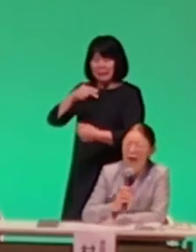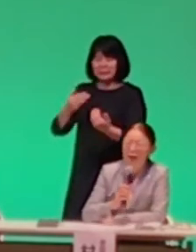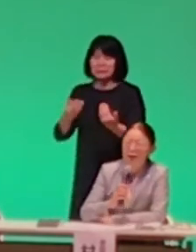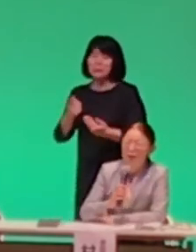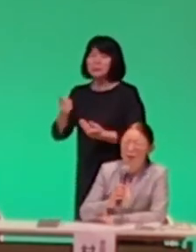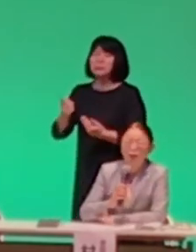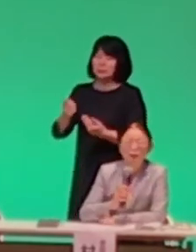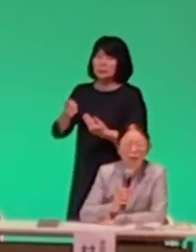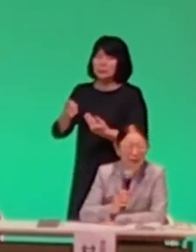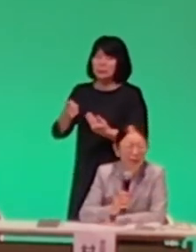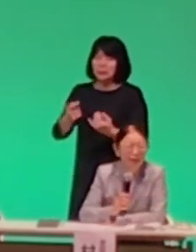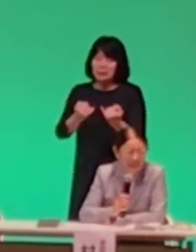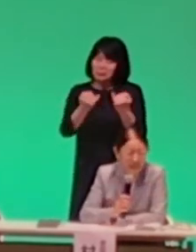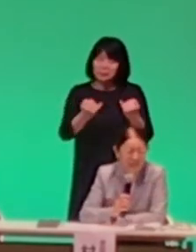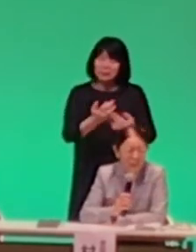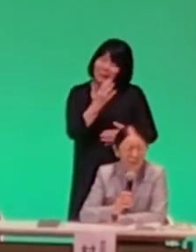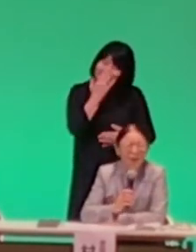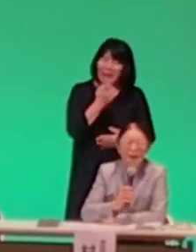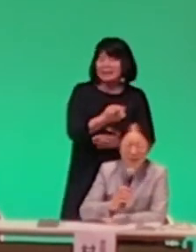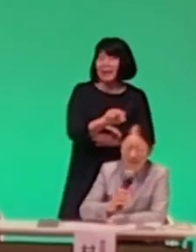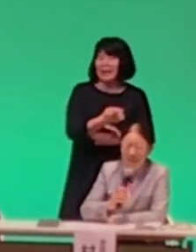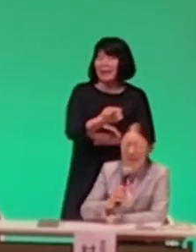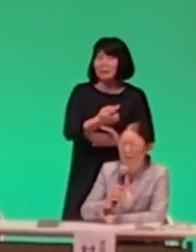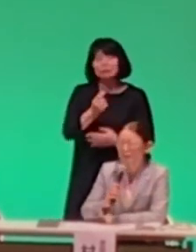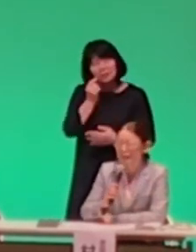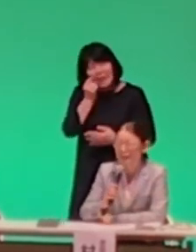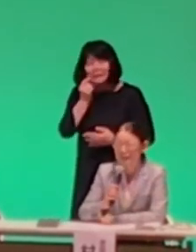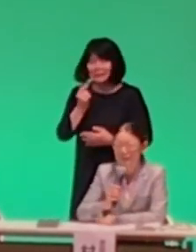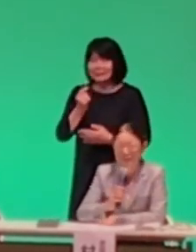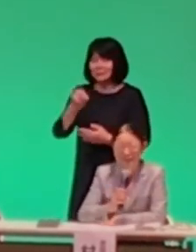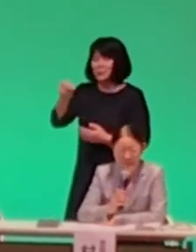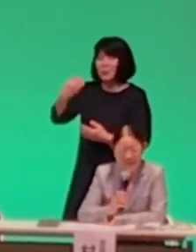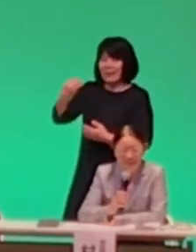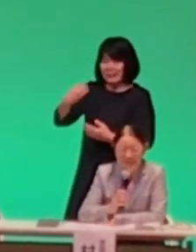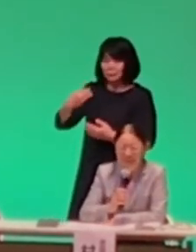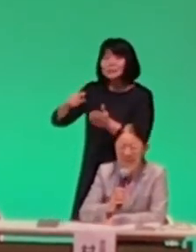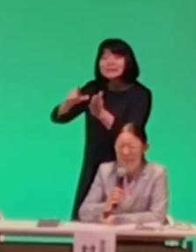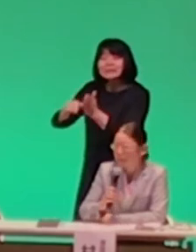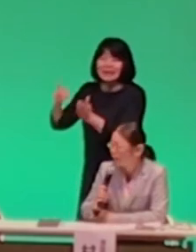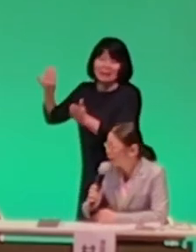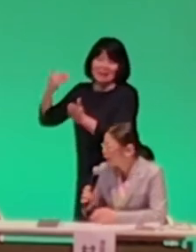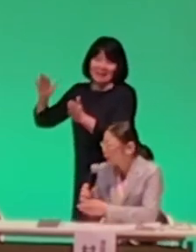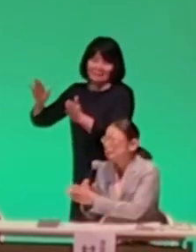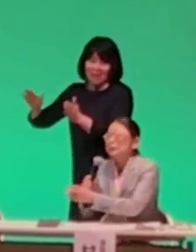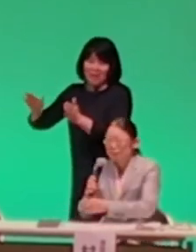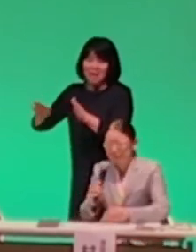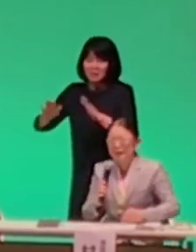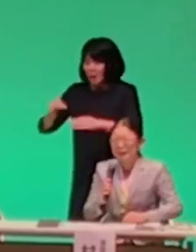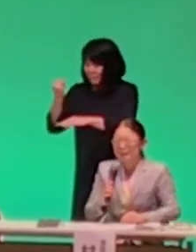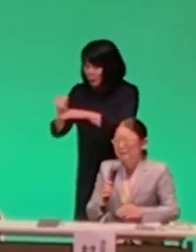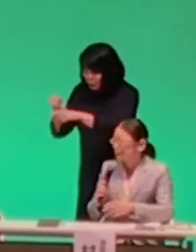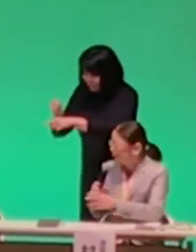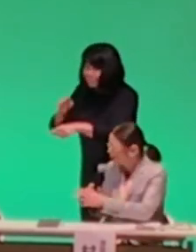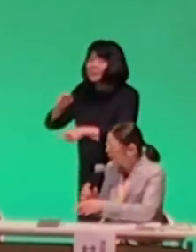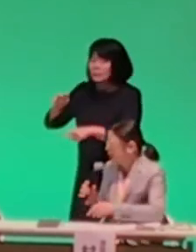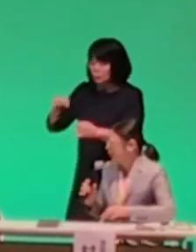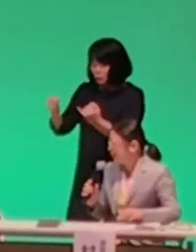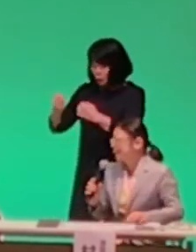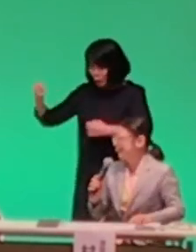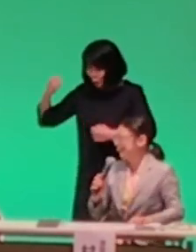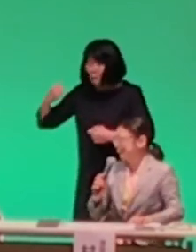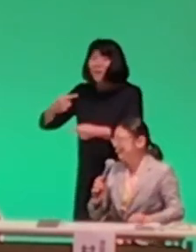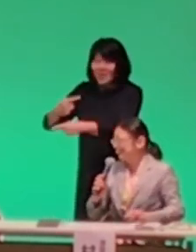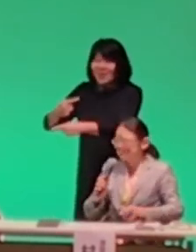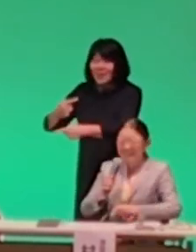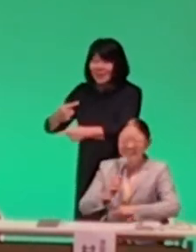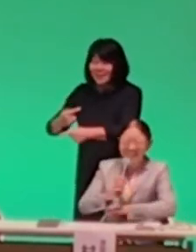なことは、まあ、女性は苦手だと難しいって言われてる時代でした。まあ、今は大臣見てるとね、女性がそういうこと苦手